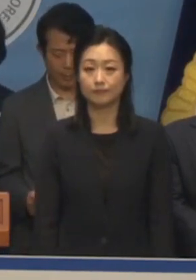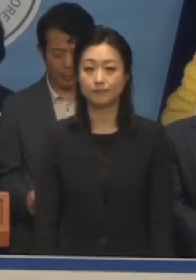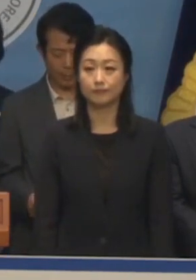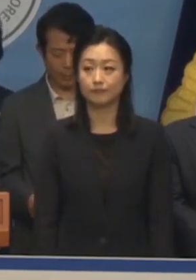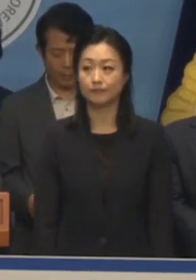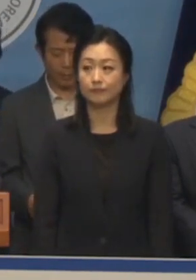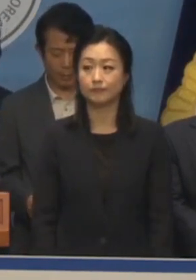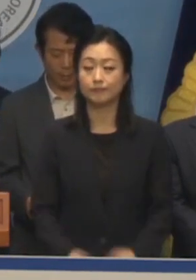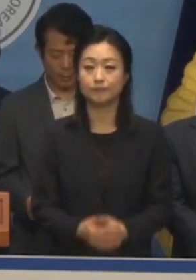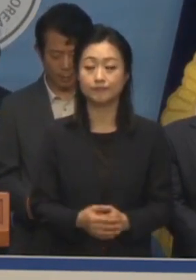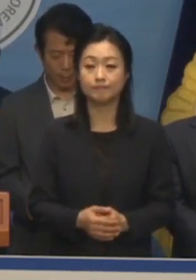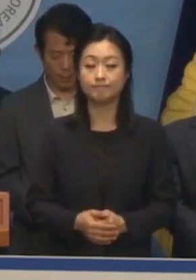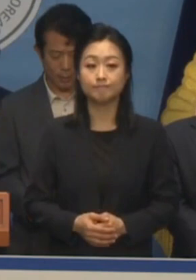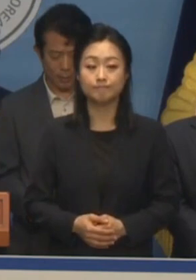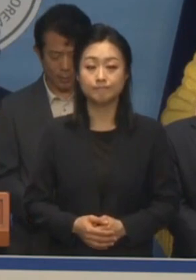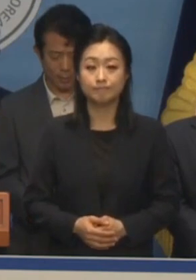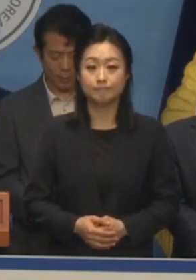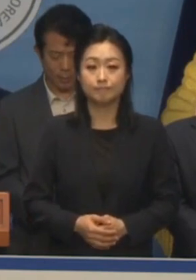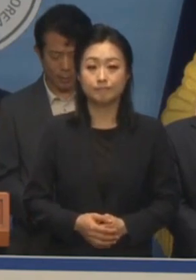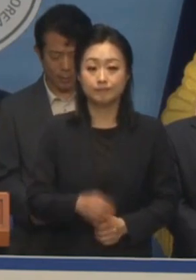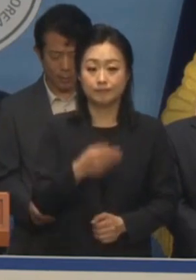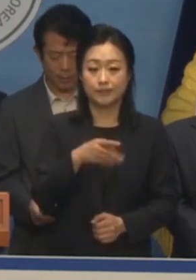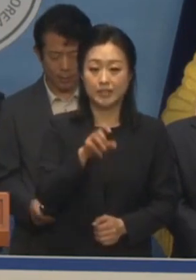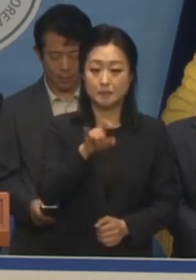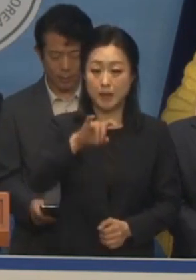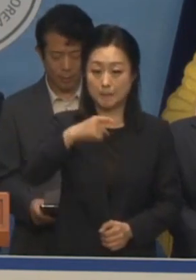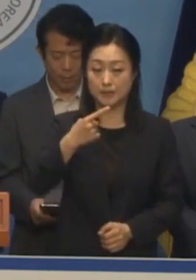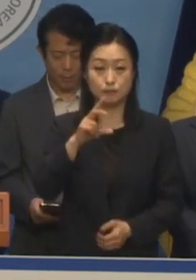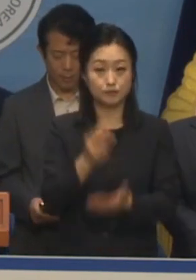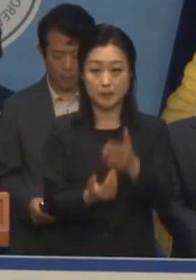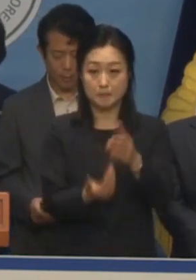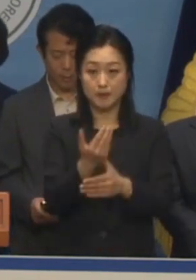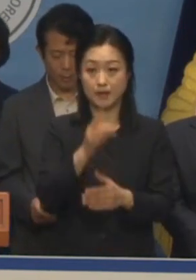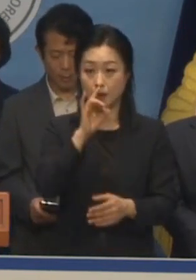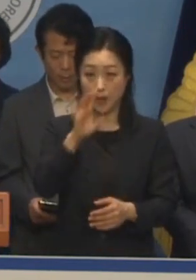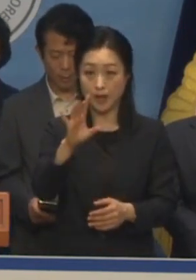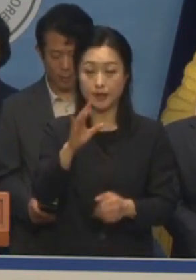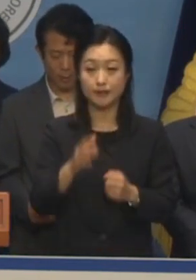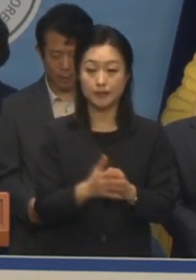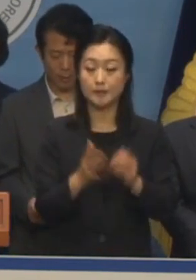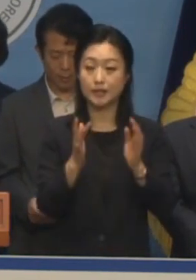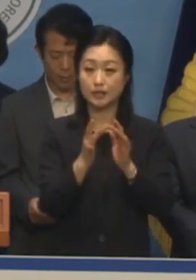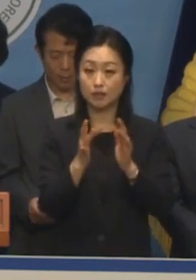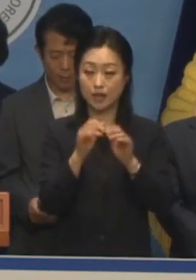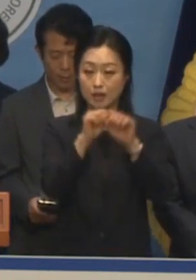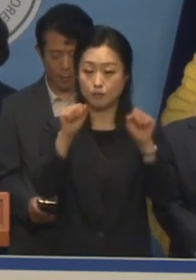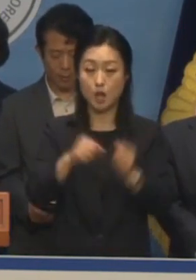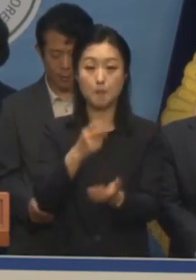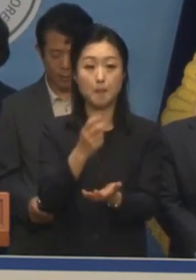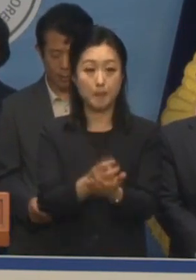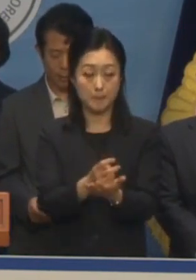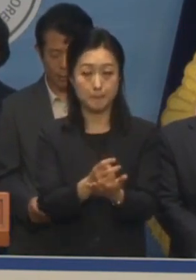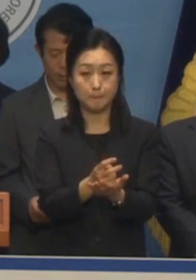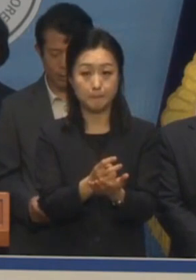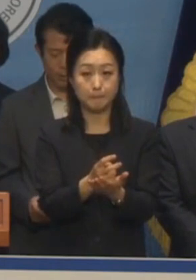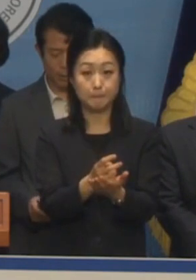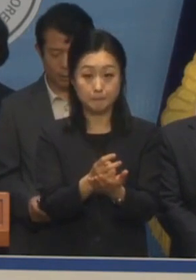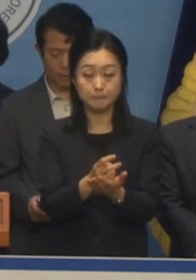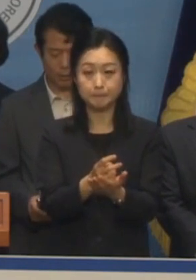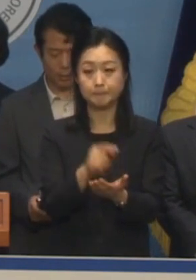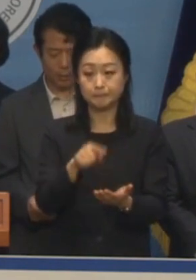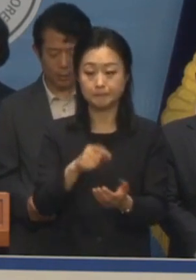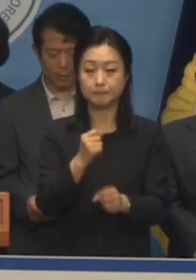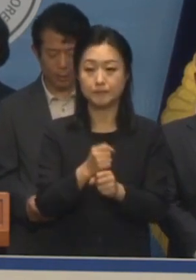네, 황명선 의원입니다. 제2의 TMF 방지를 위해 온라인 플랫폼법 8월 국회에서